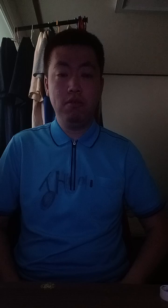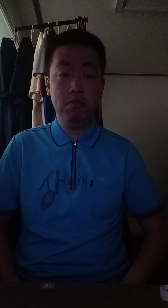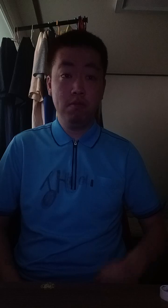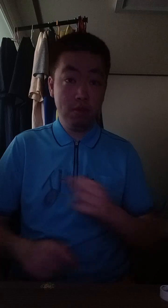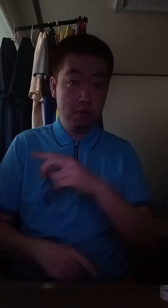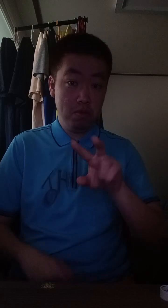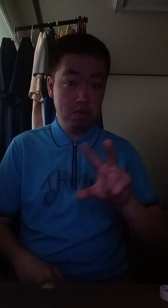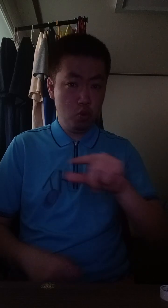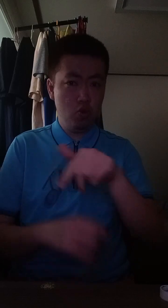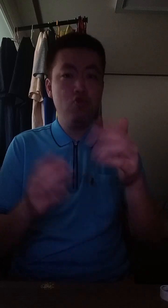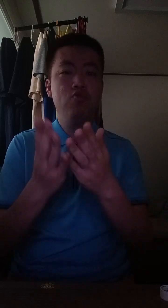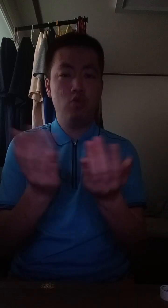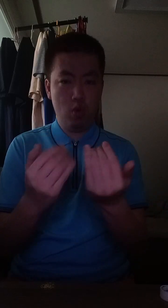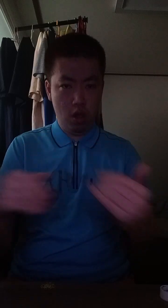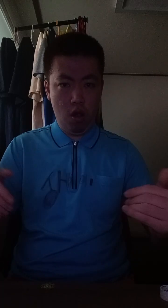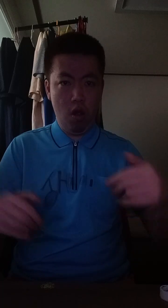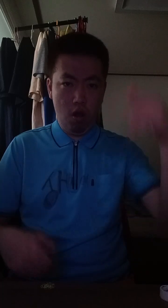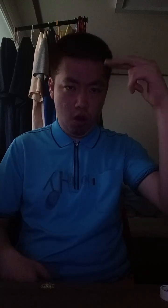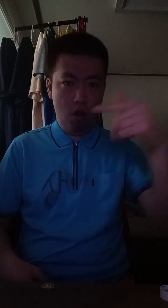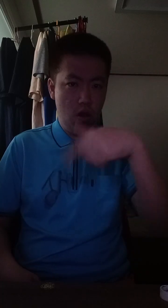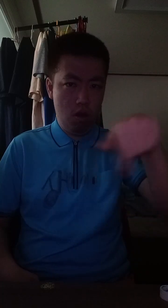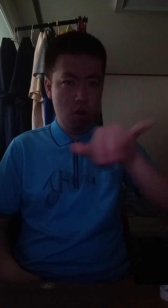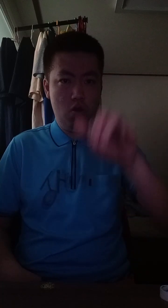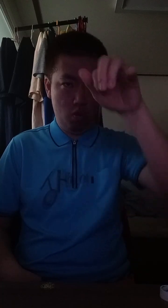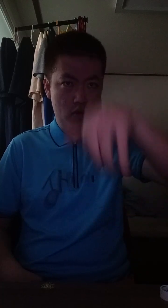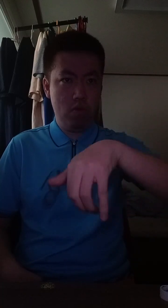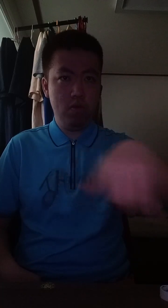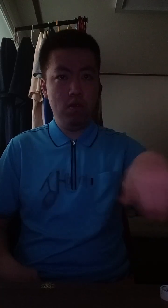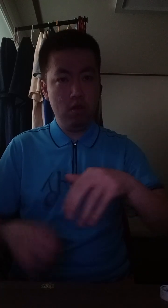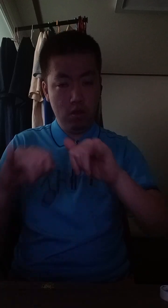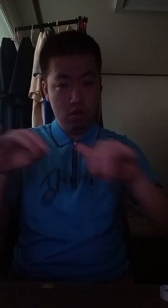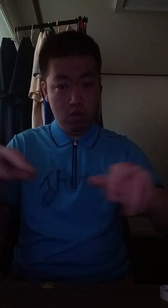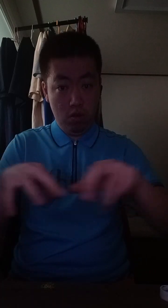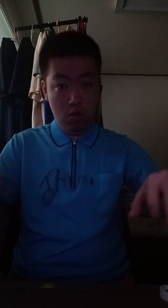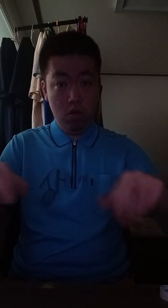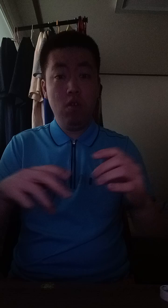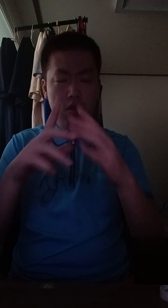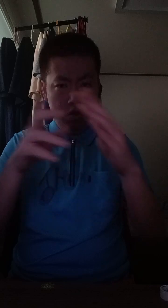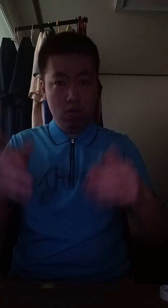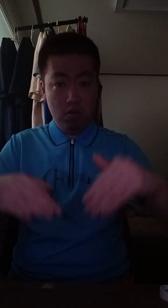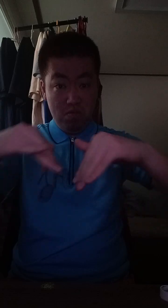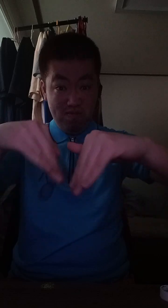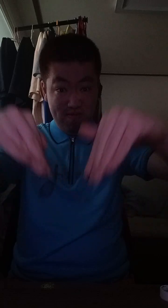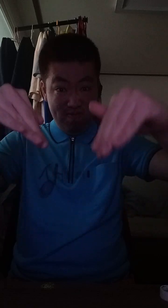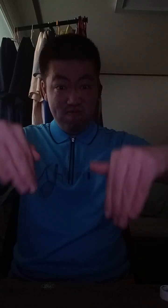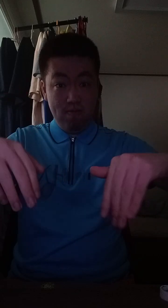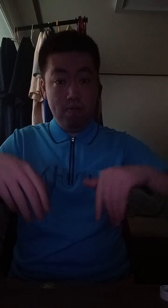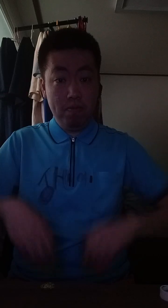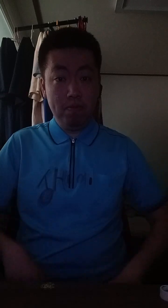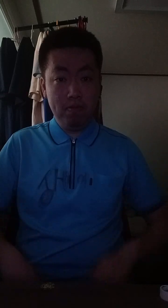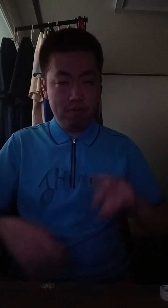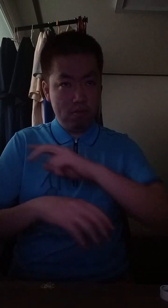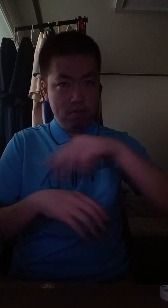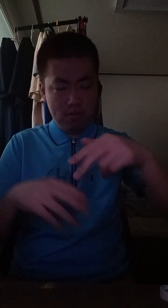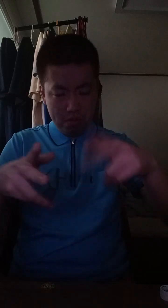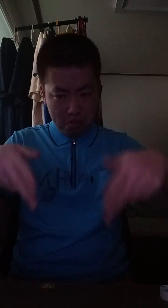3호선 충무로역. 지하철을 타고 내릴 때 보폭을 넓혀야 할 정도로 틈이 넓습니다. 승강장 틈새가 넓은 몇